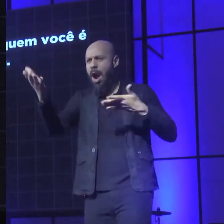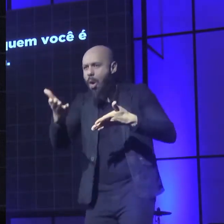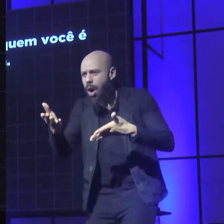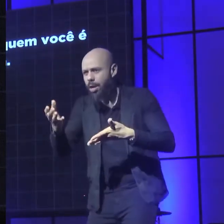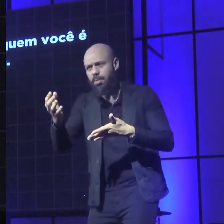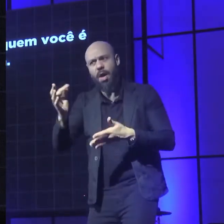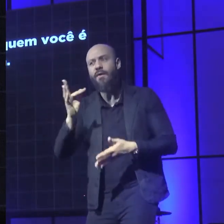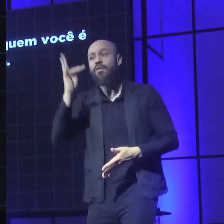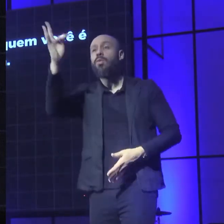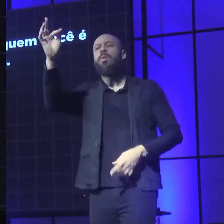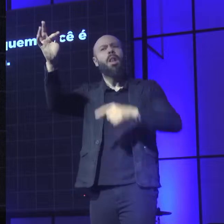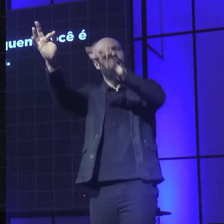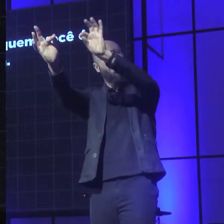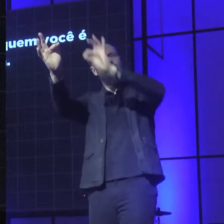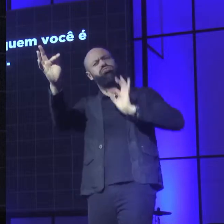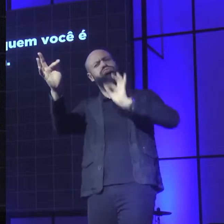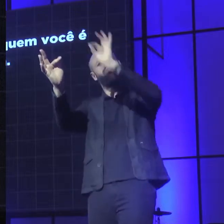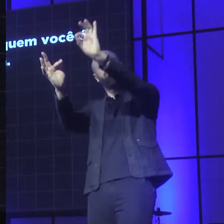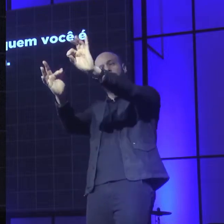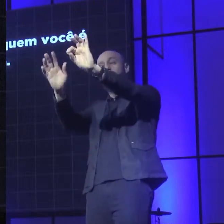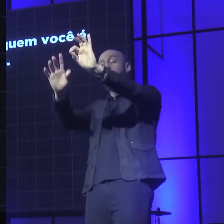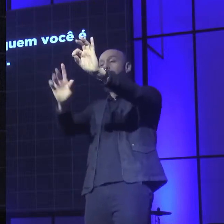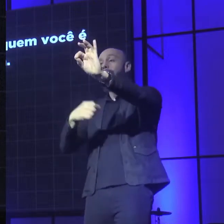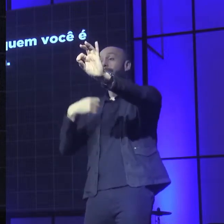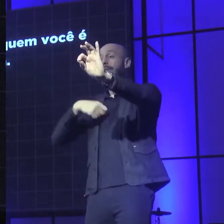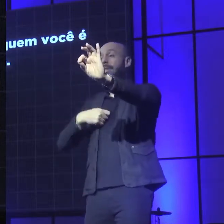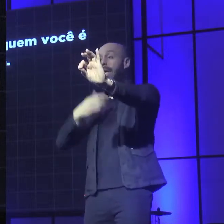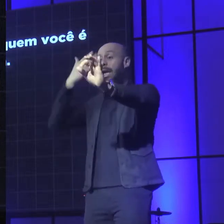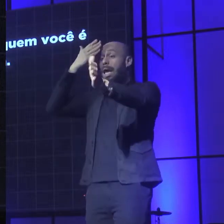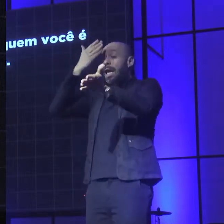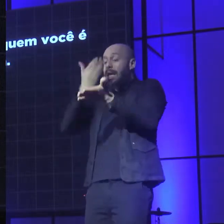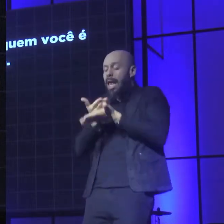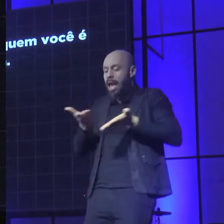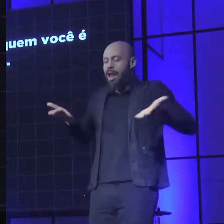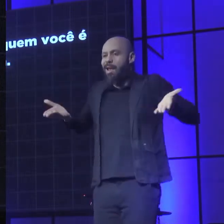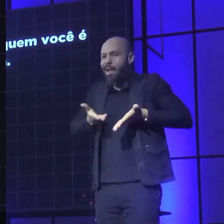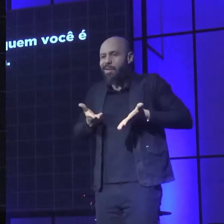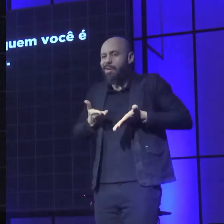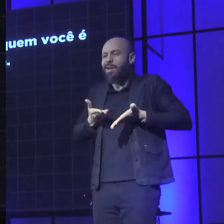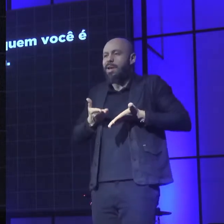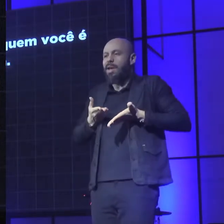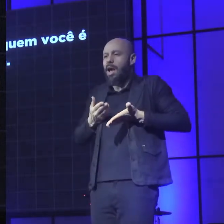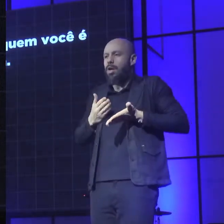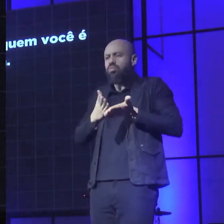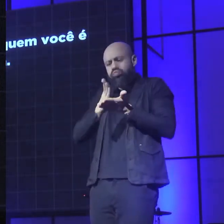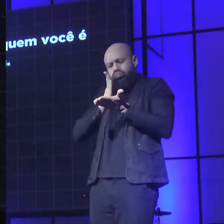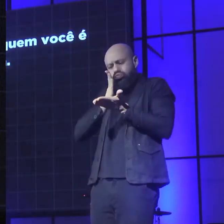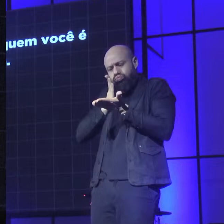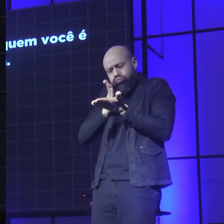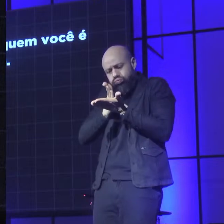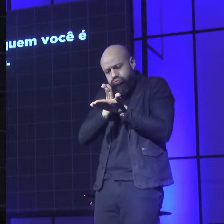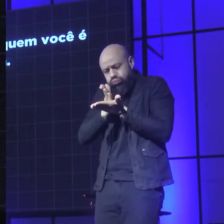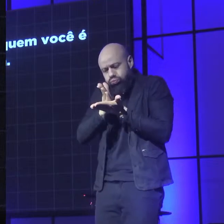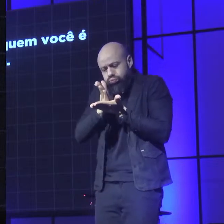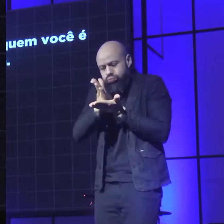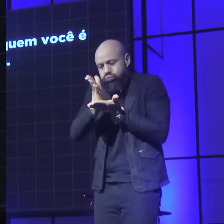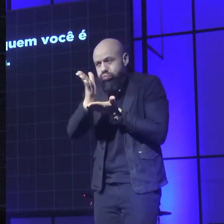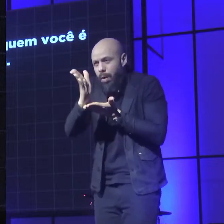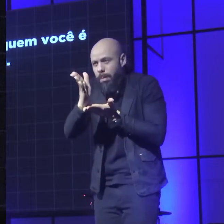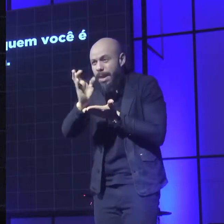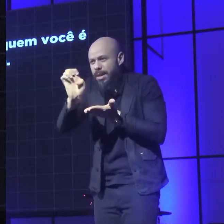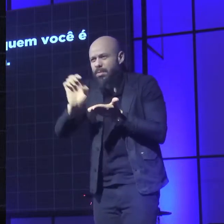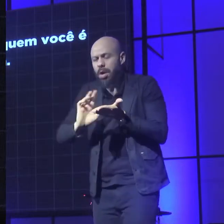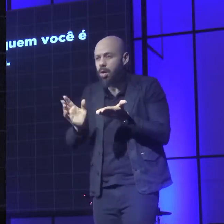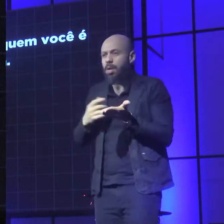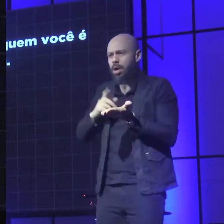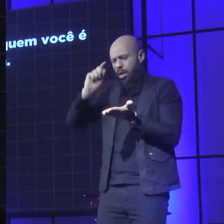do seu eu, do que você acredita hoje, de como você está vivendo a sua vida. Isso é fundamental. Aquilo que